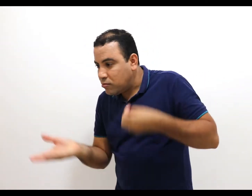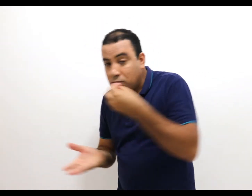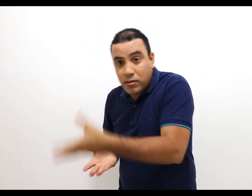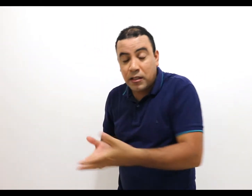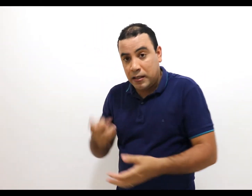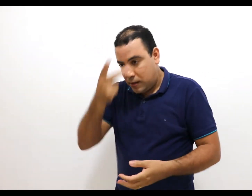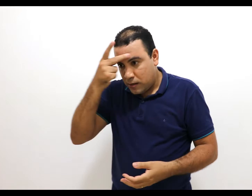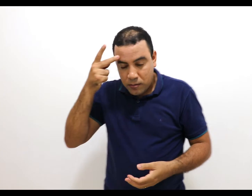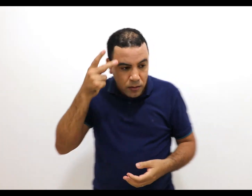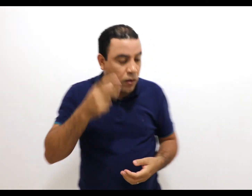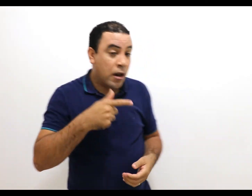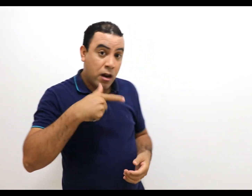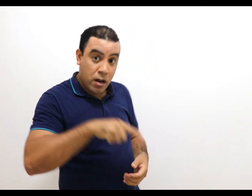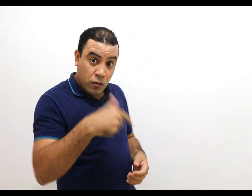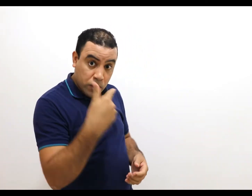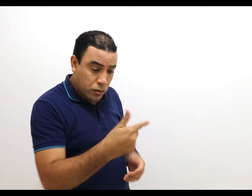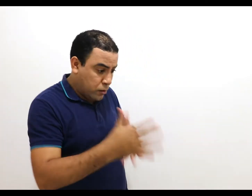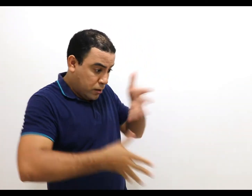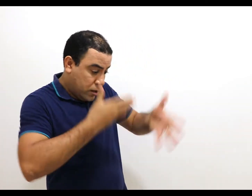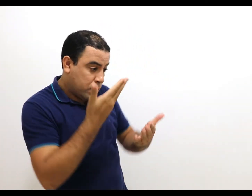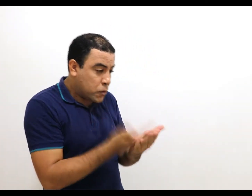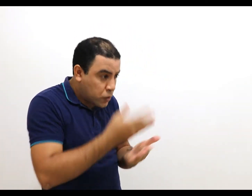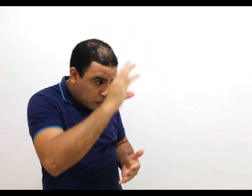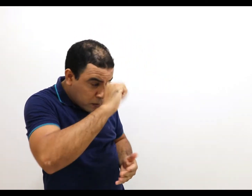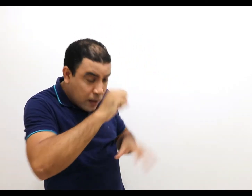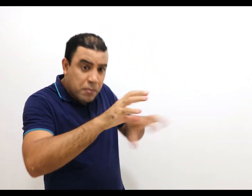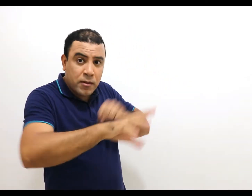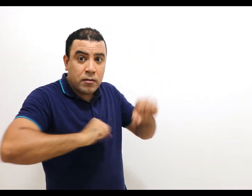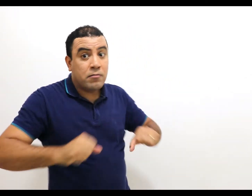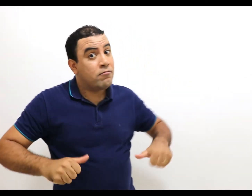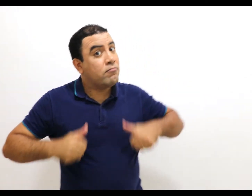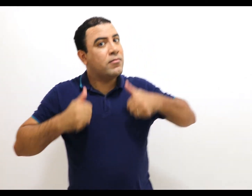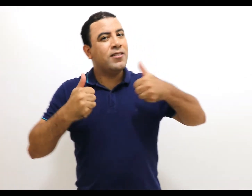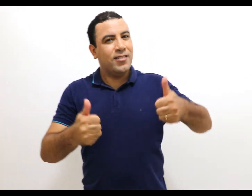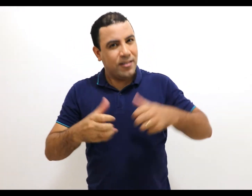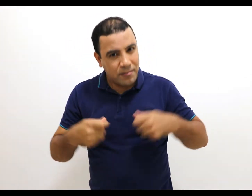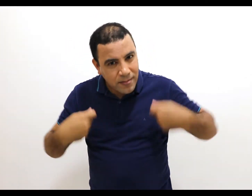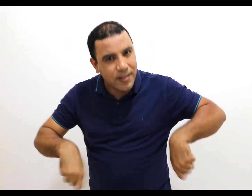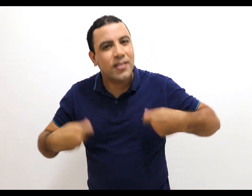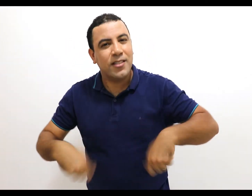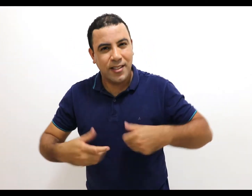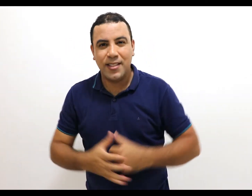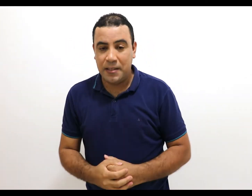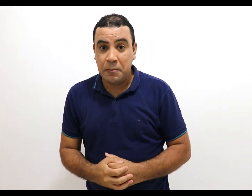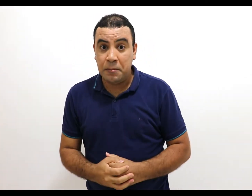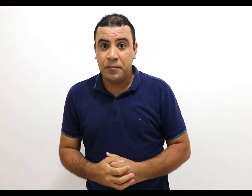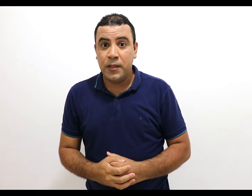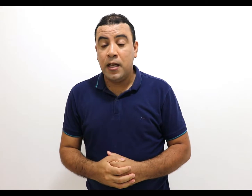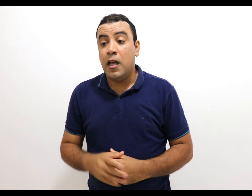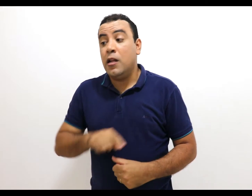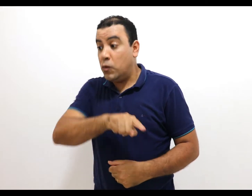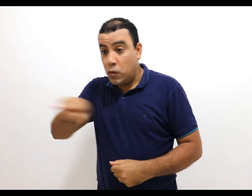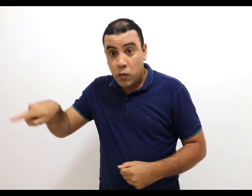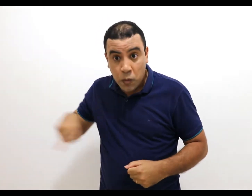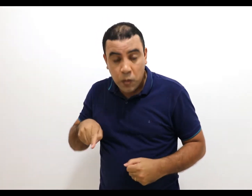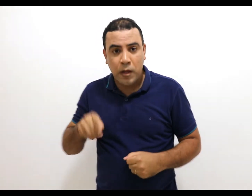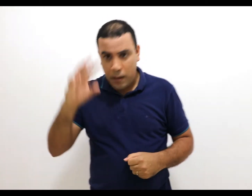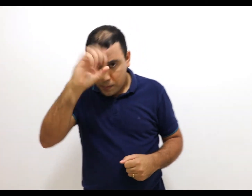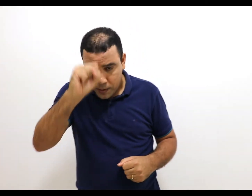língua L2, a fim de ampliar a acessibilidade comunicacional e a interação